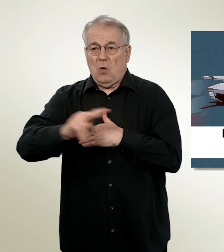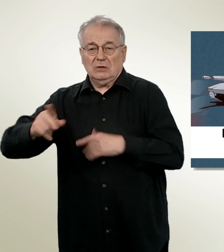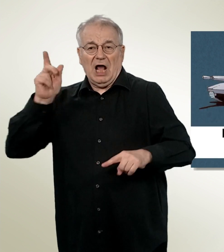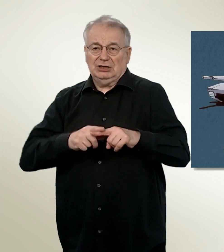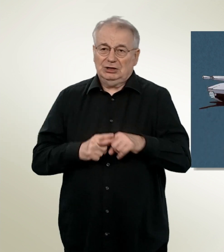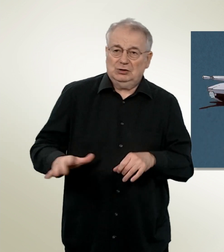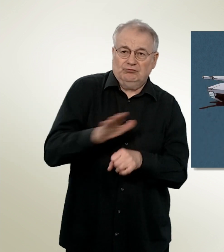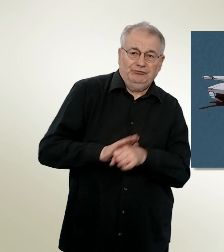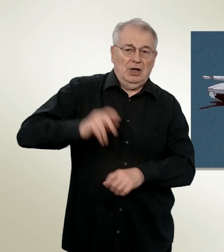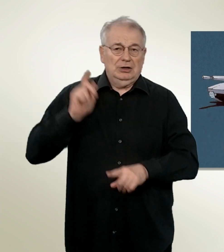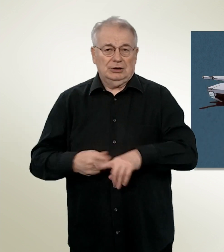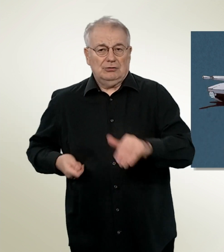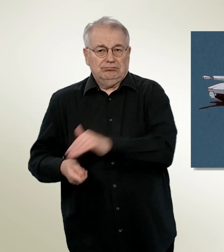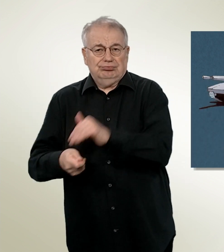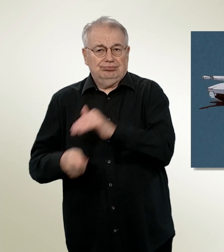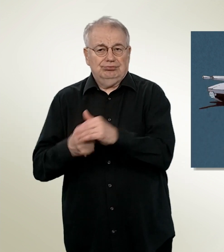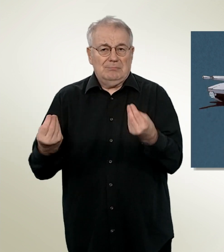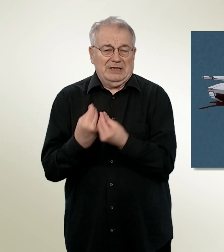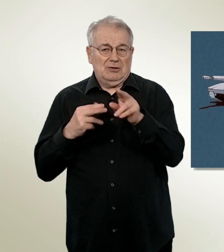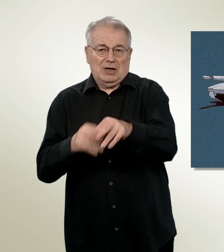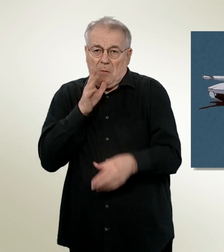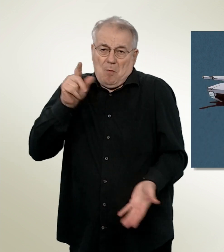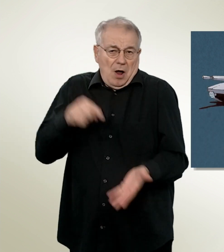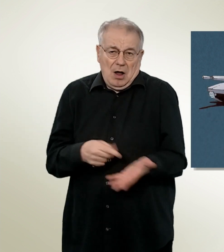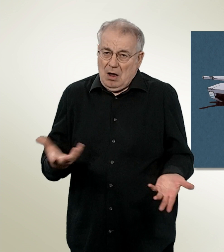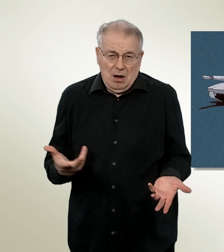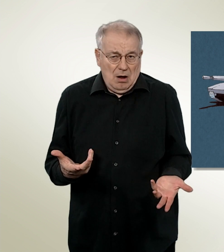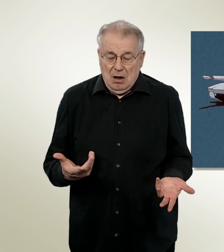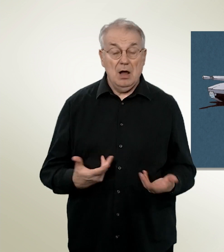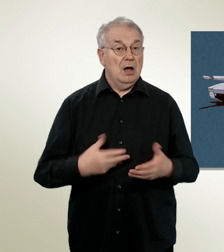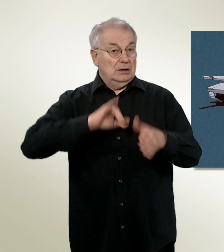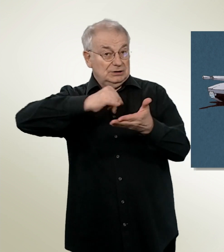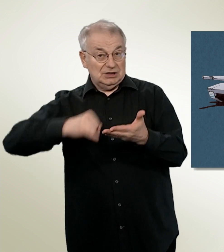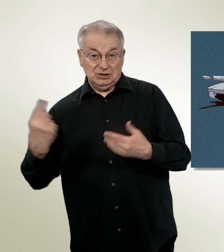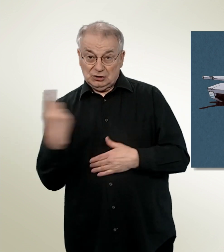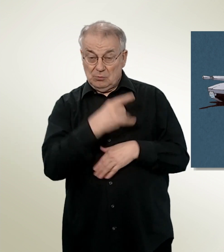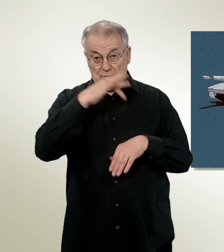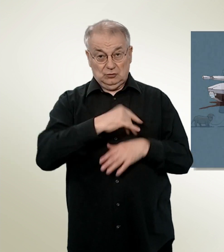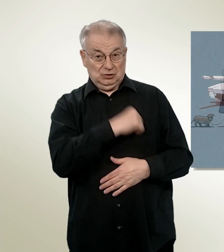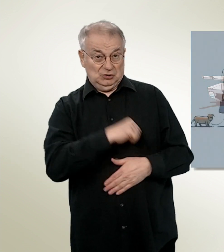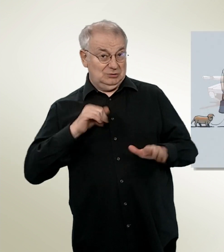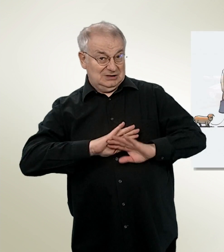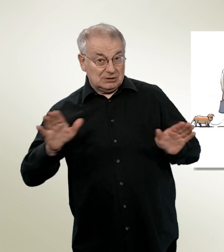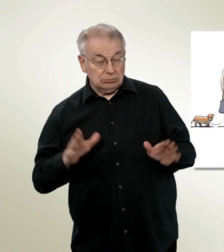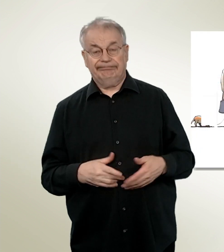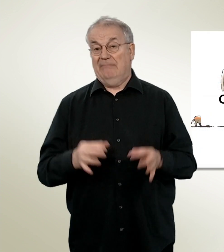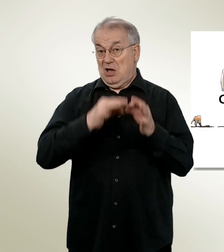de financer les producteurs de matériel de guerre. L'initiative ne touchera donc que la Suisse. Elle aura des conséquences sur les